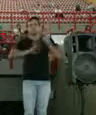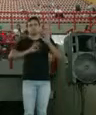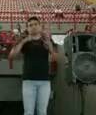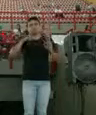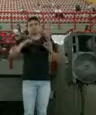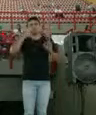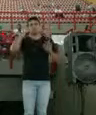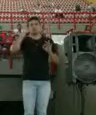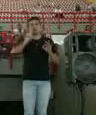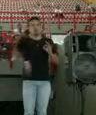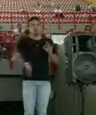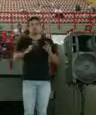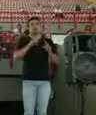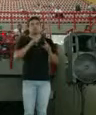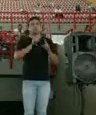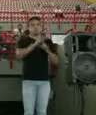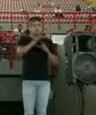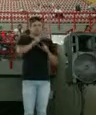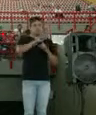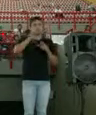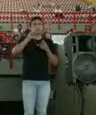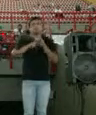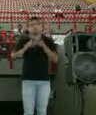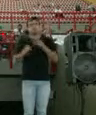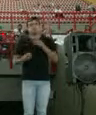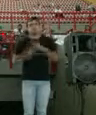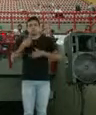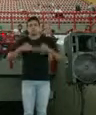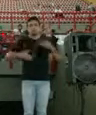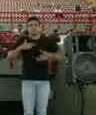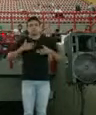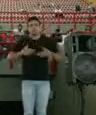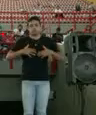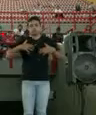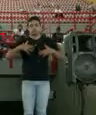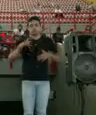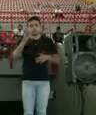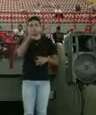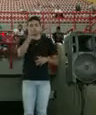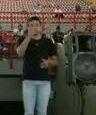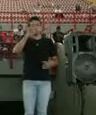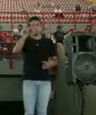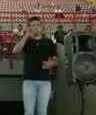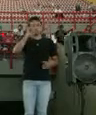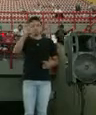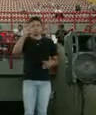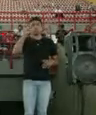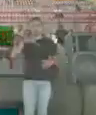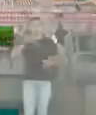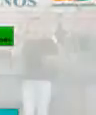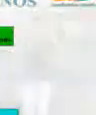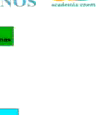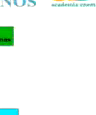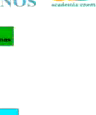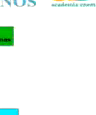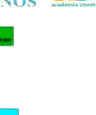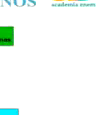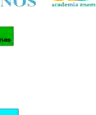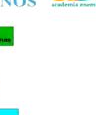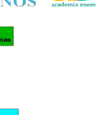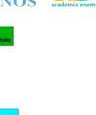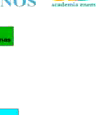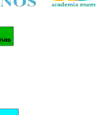fertilidade como a produção de testosterona? A hipófise. A partir de quais hormônios?